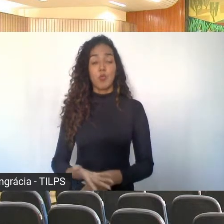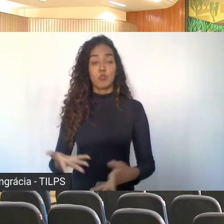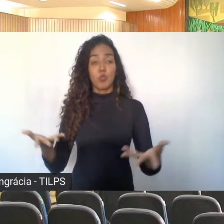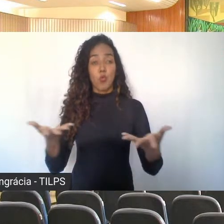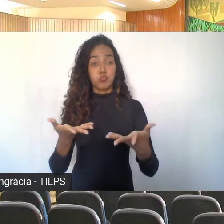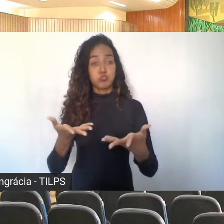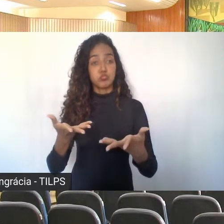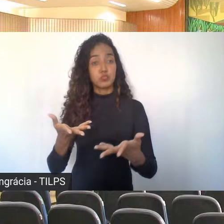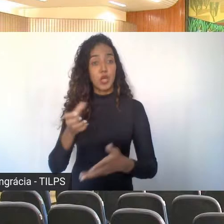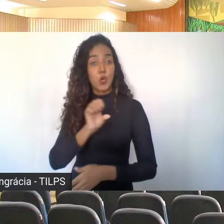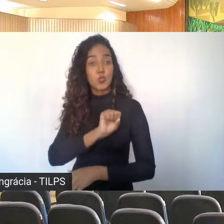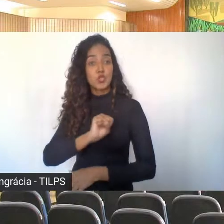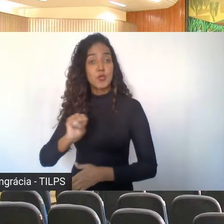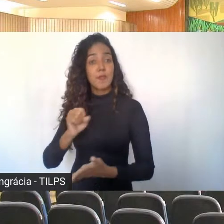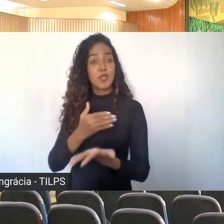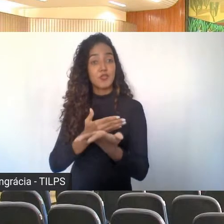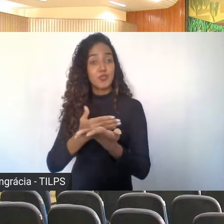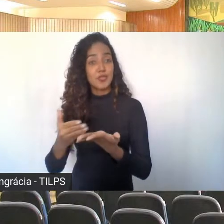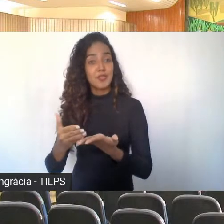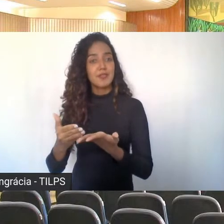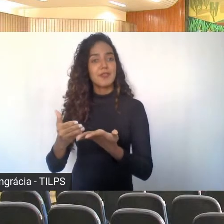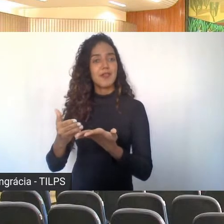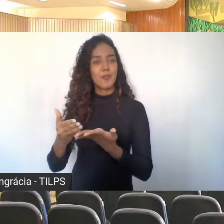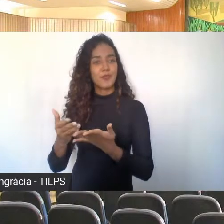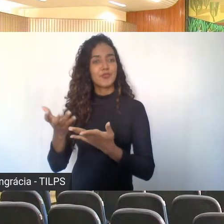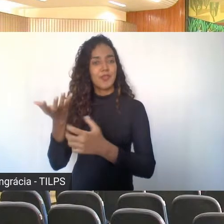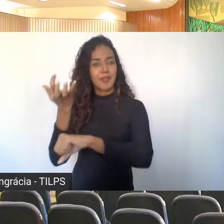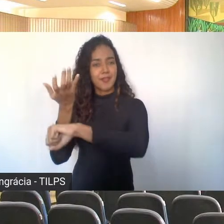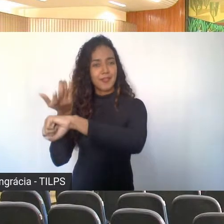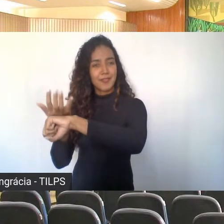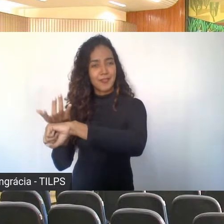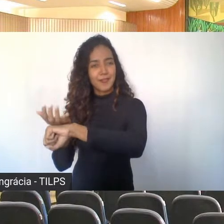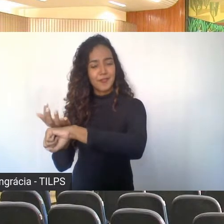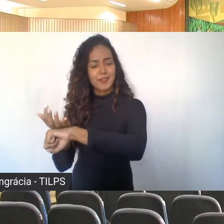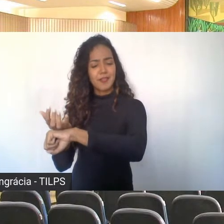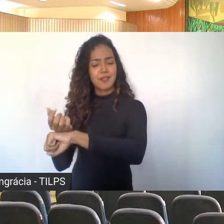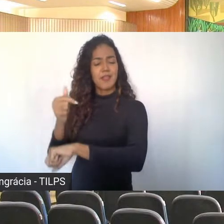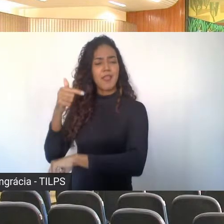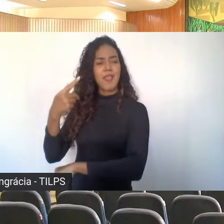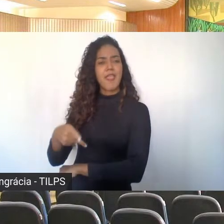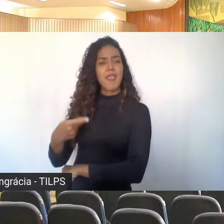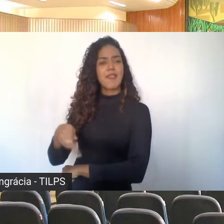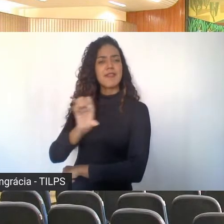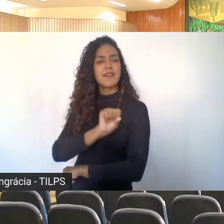na Universidade Federal Rural de Pernambuco, esse